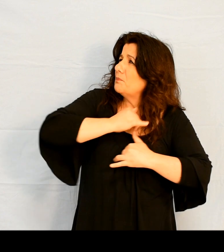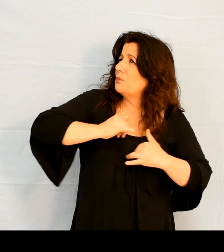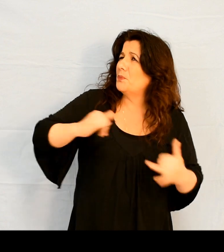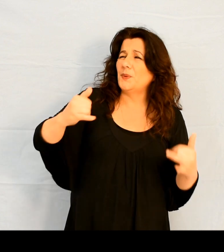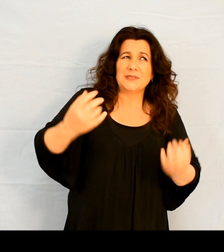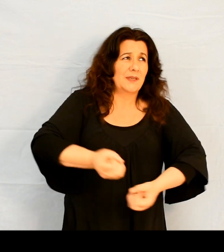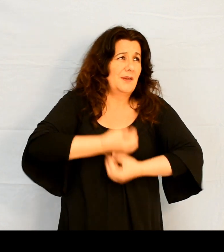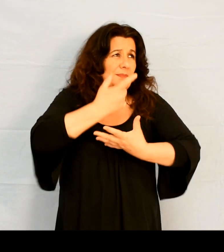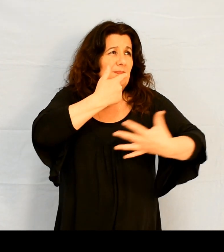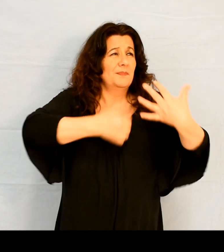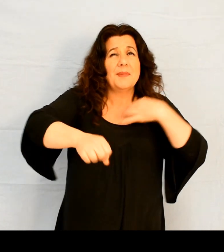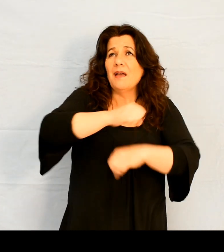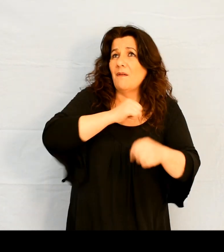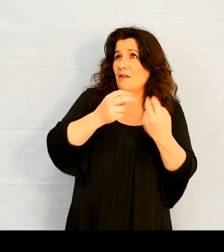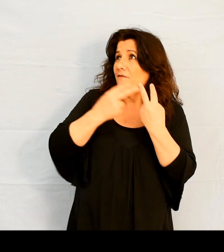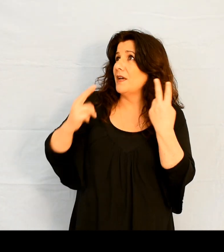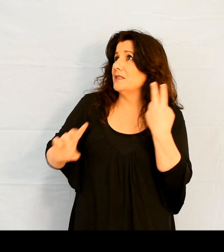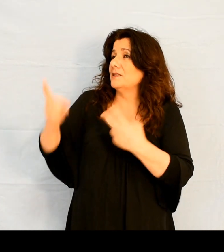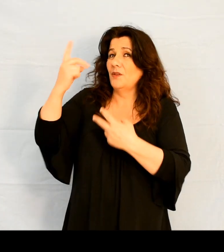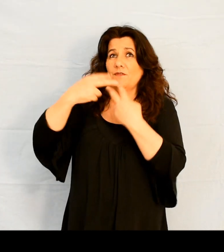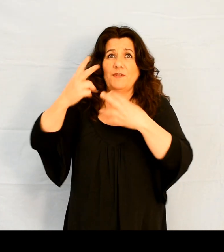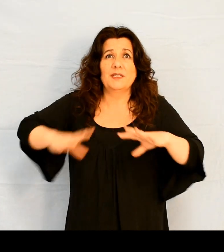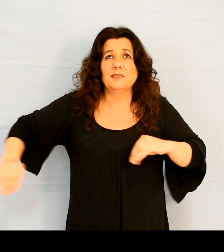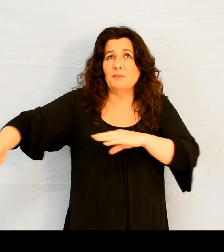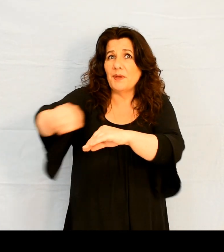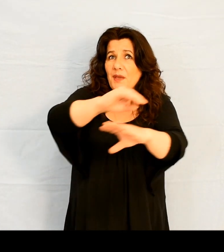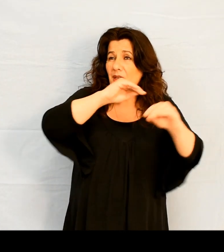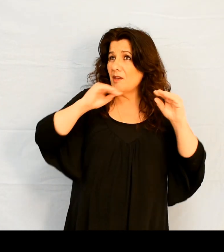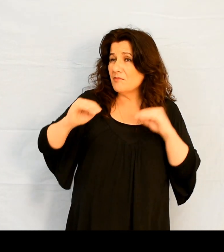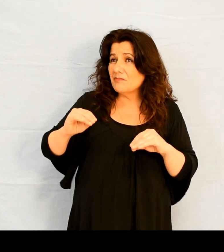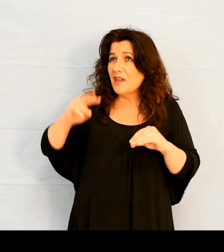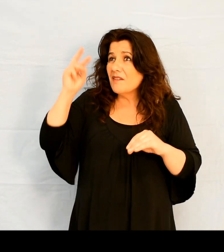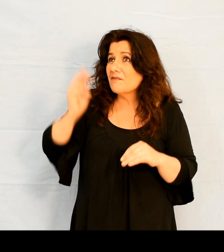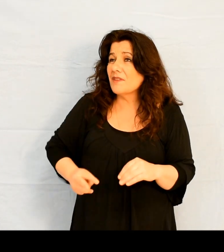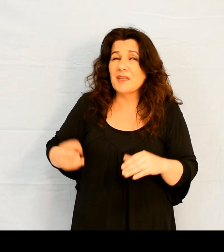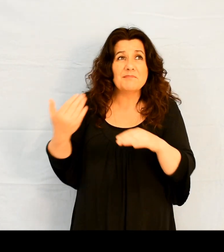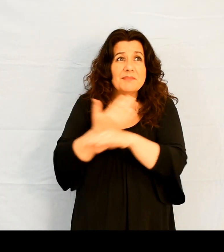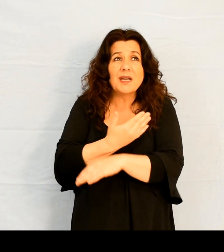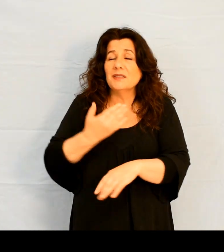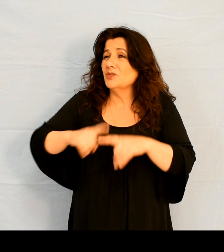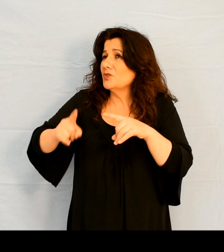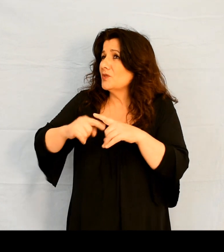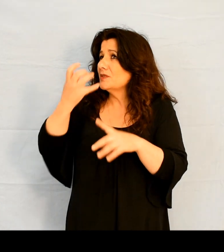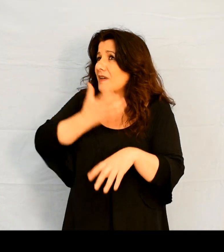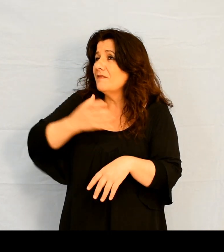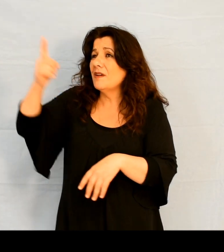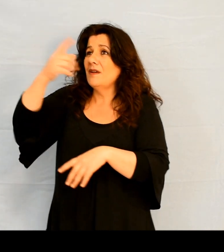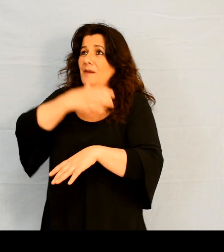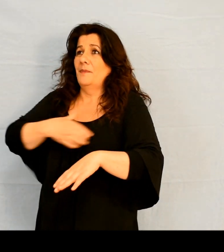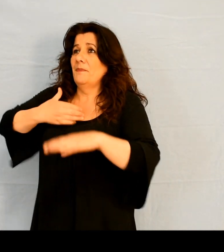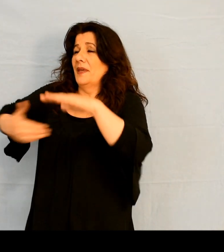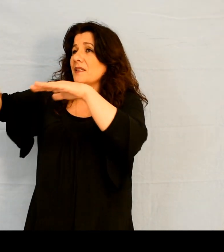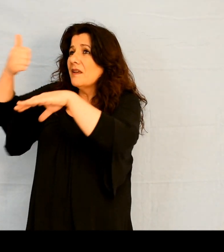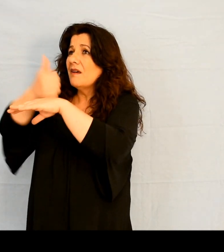peuple. Comme les grands prêtres et nos chefs l'ont livré, ils l'ont fait condamner à mort et ils l'ont